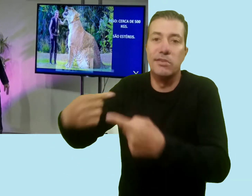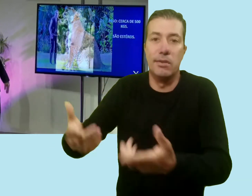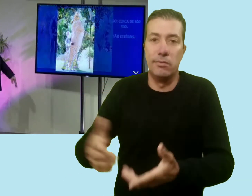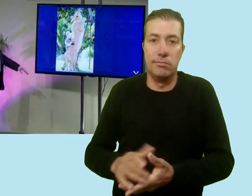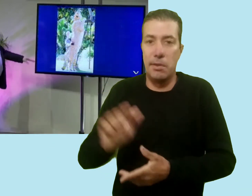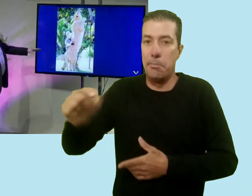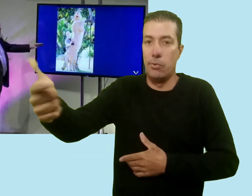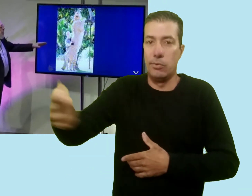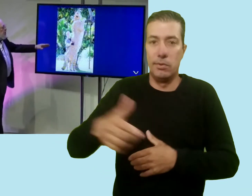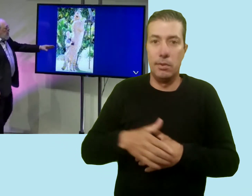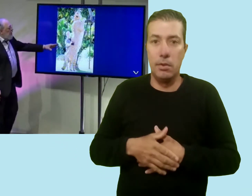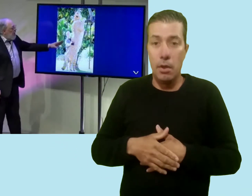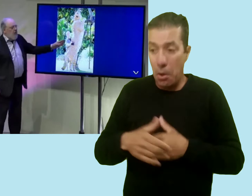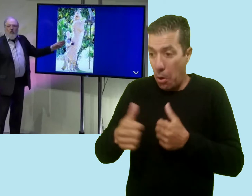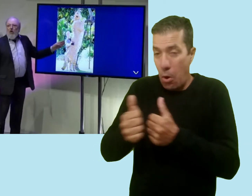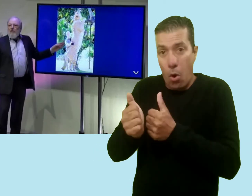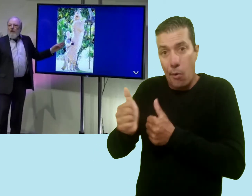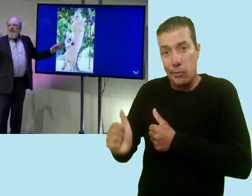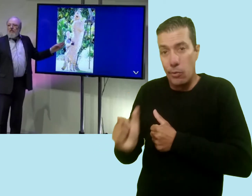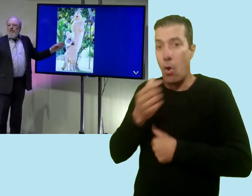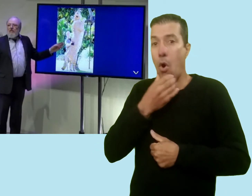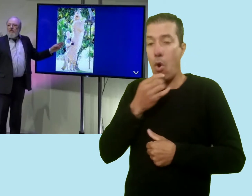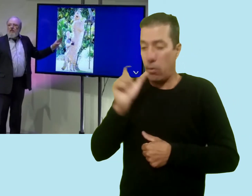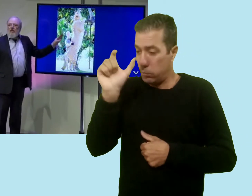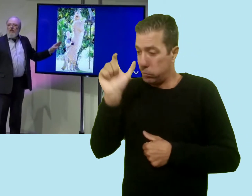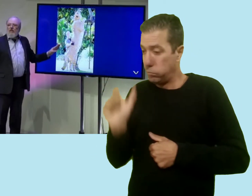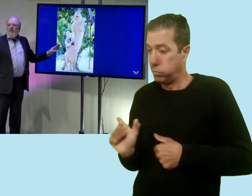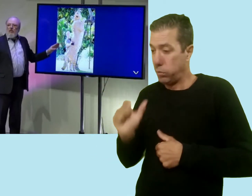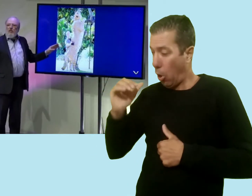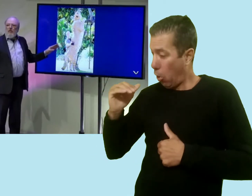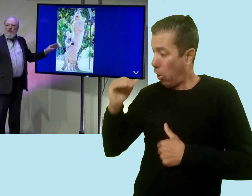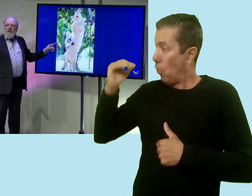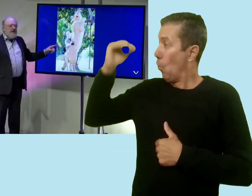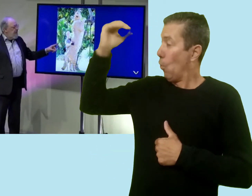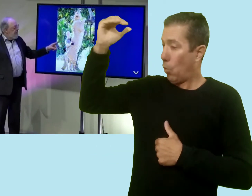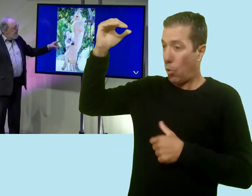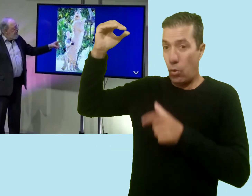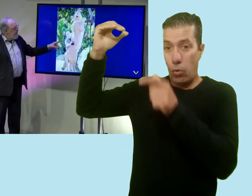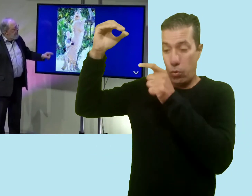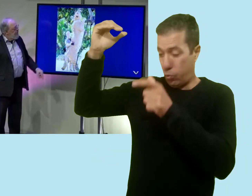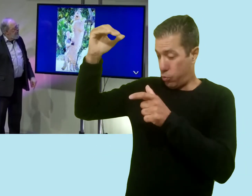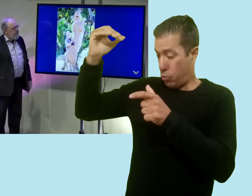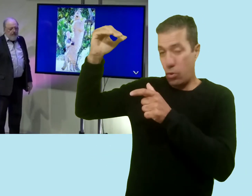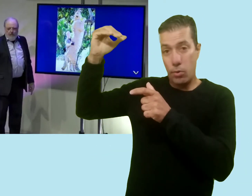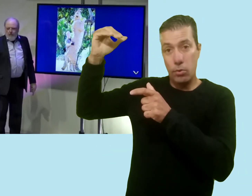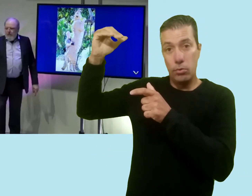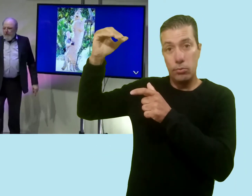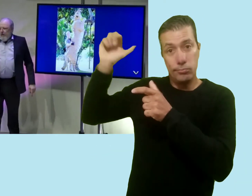depois. Olha o tamanho desse bicho aqui perto de um homem. Eu sei que não dá para ver muito bem, mas...